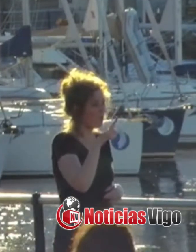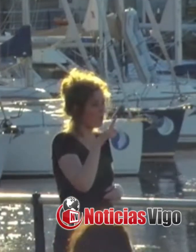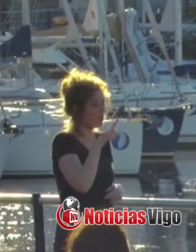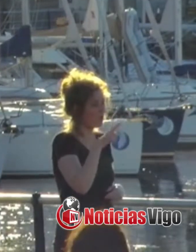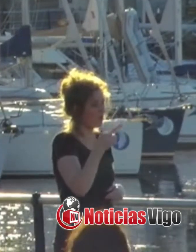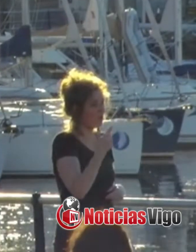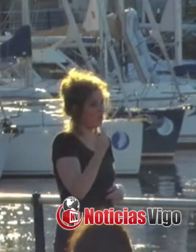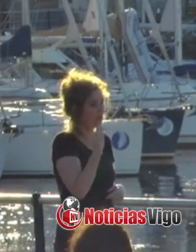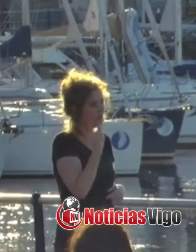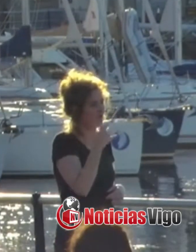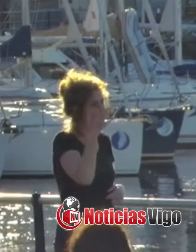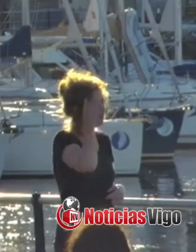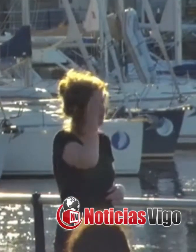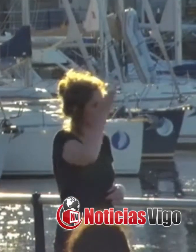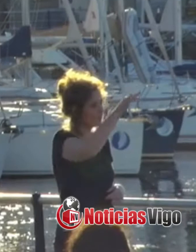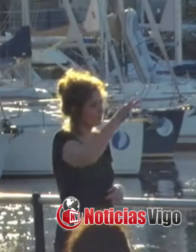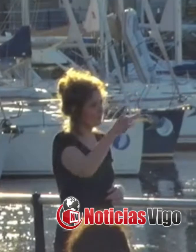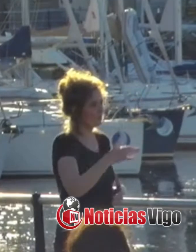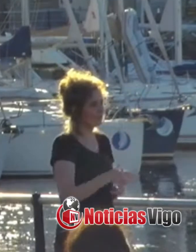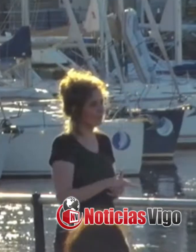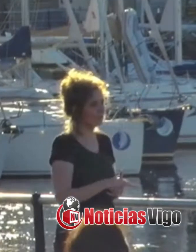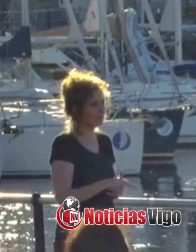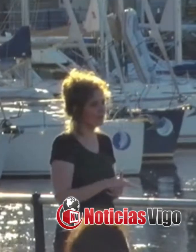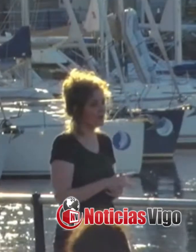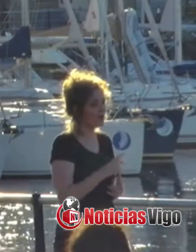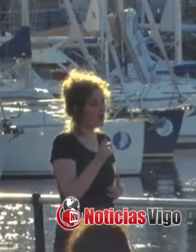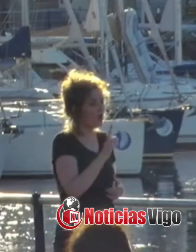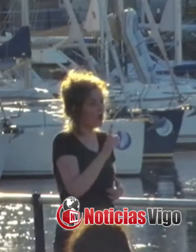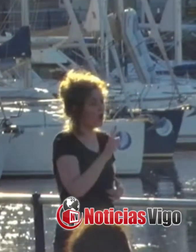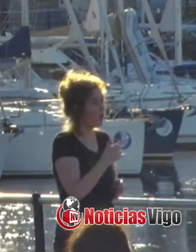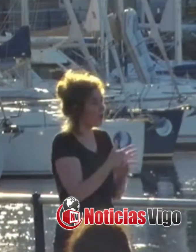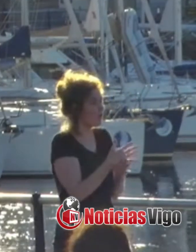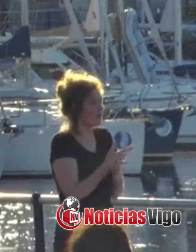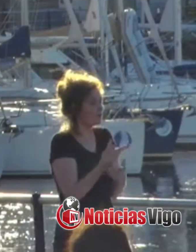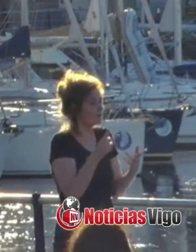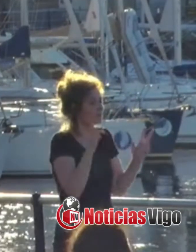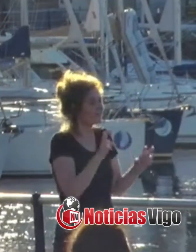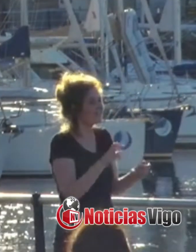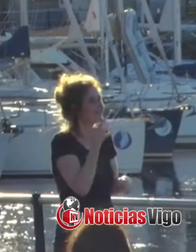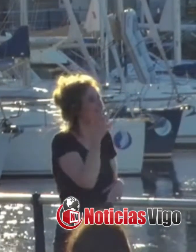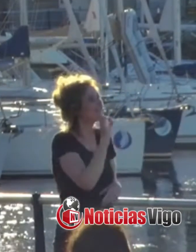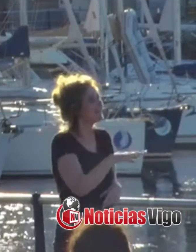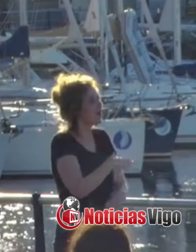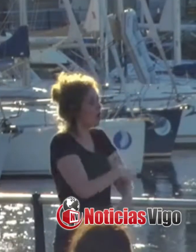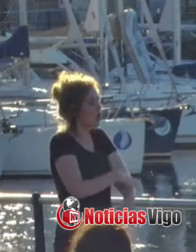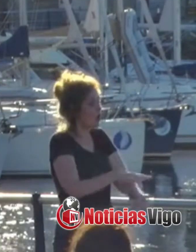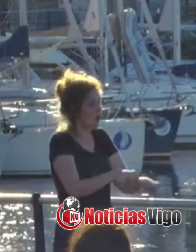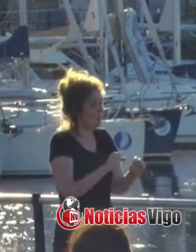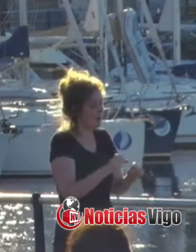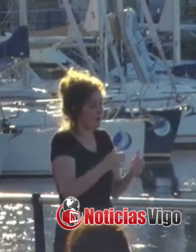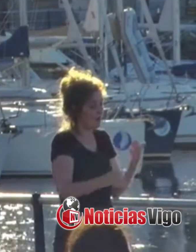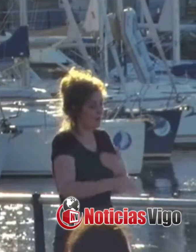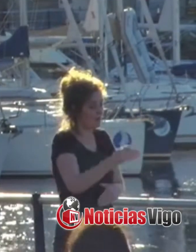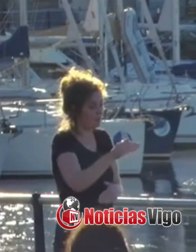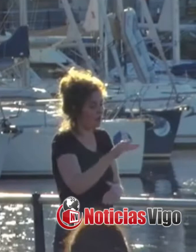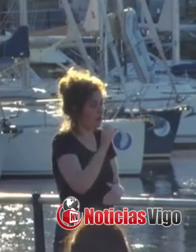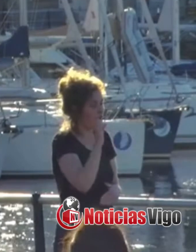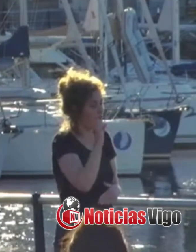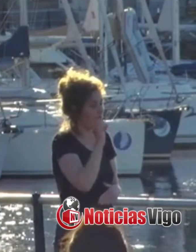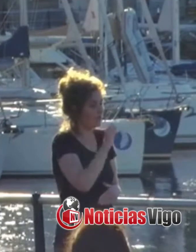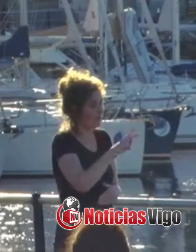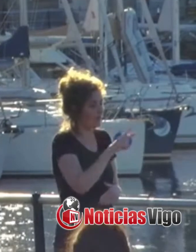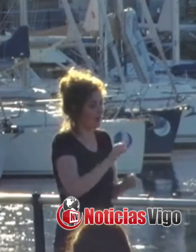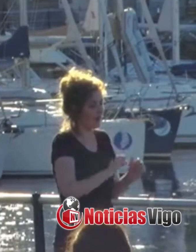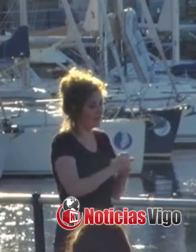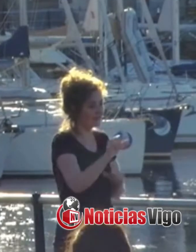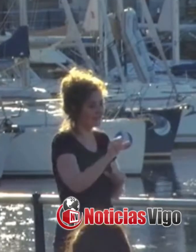estámonos xogando o futuro. Non nos xogamos só quen goberna nas próximos a partir do día